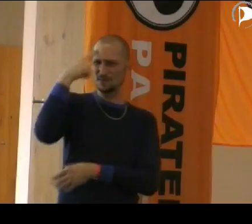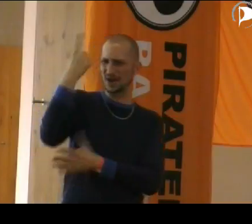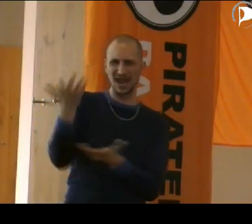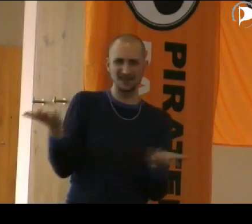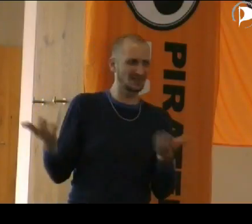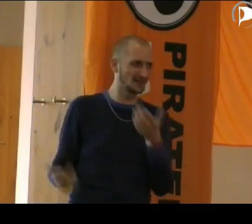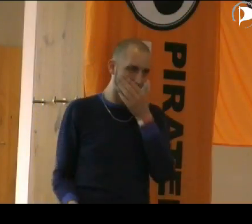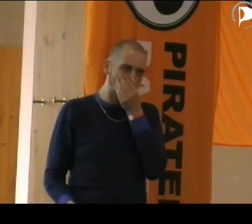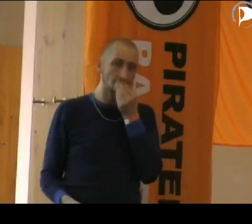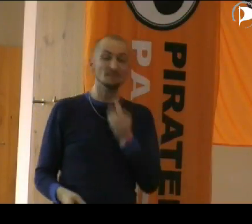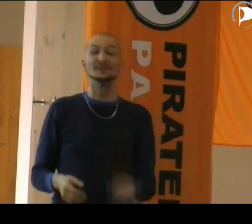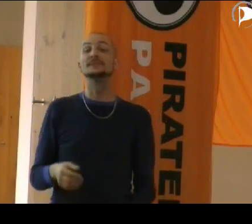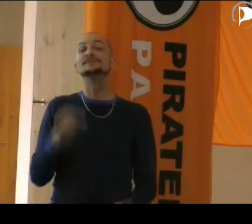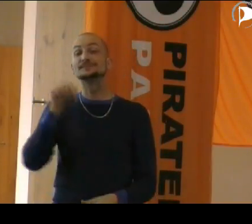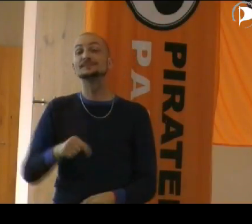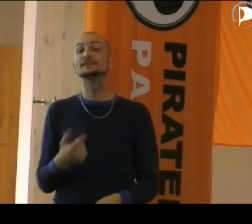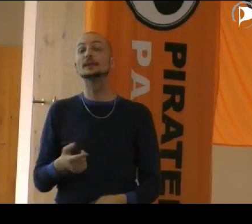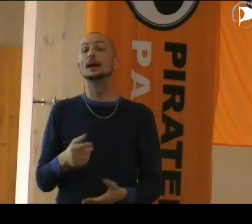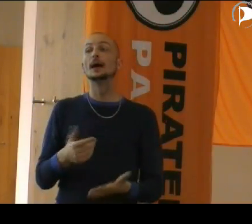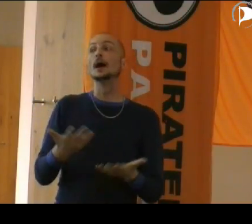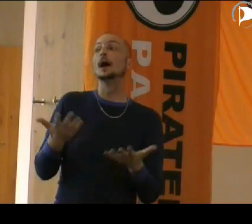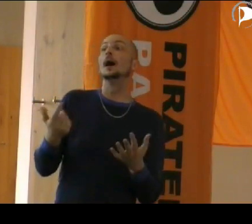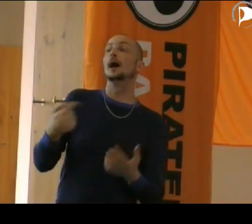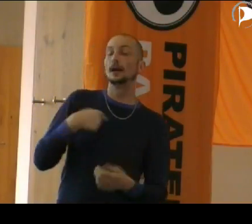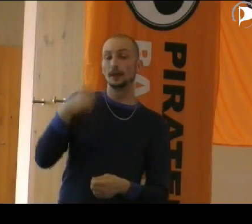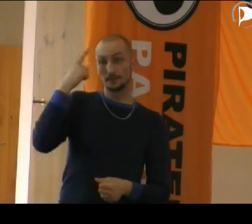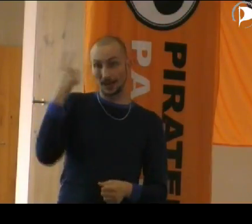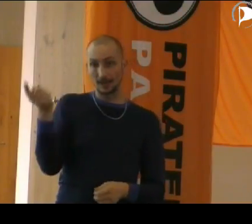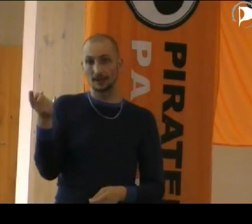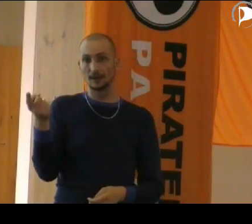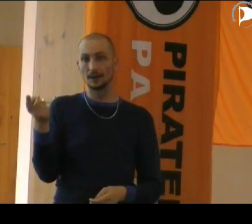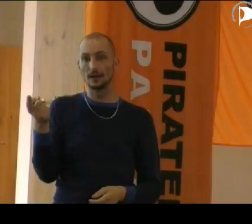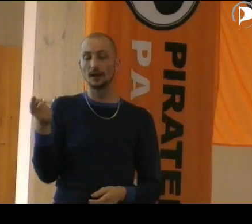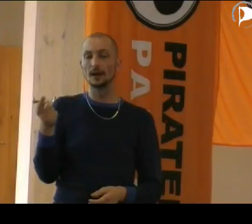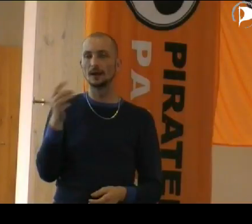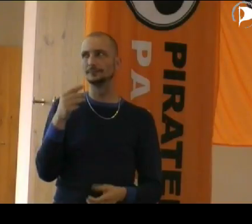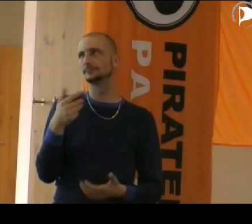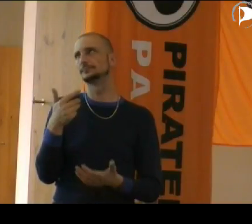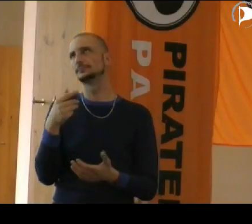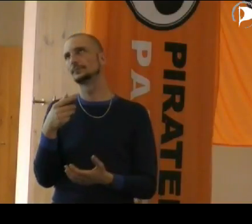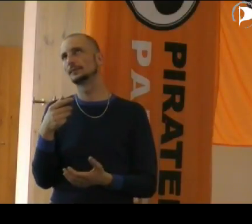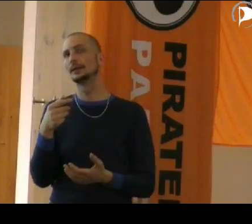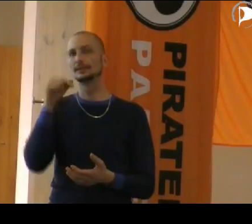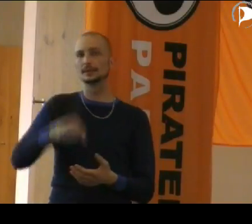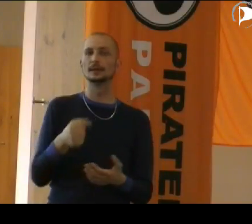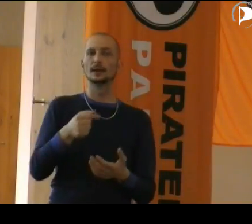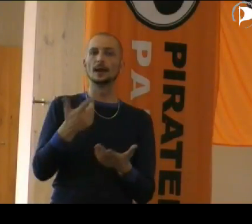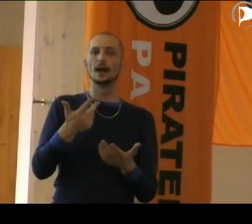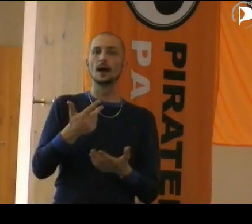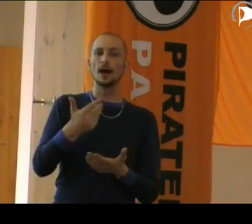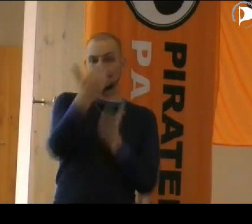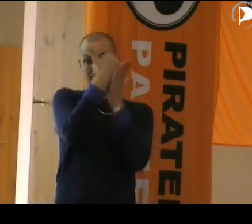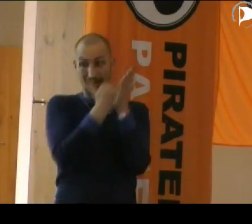also einfach mal grundsätzlich ich meine was man schon wenn man in der lage entstanden jeweiligen